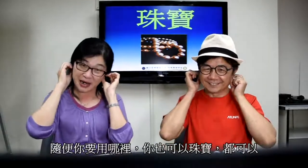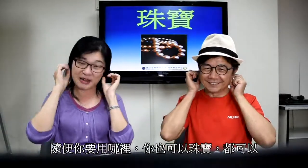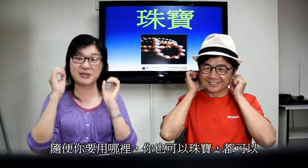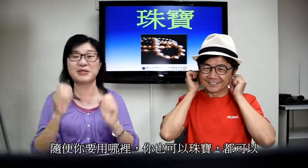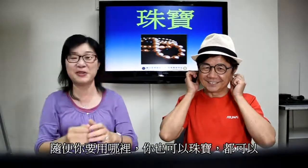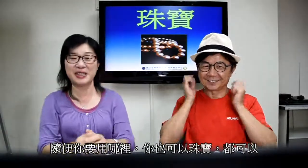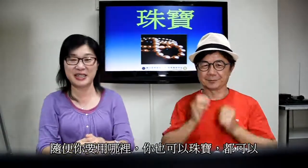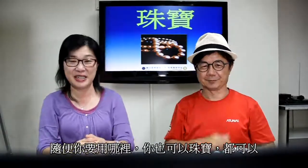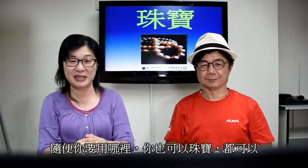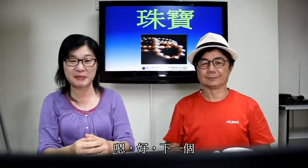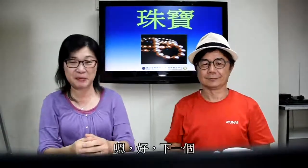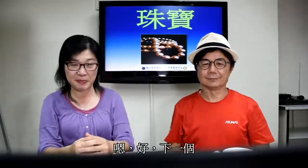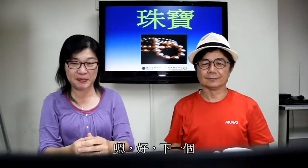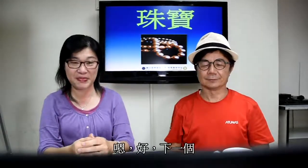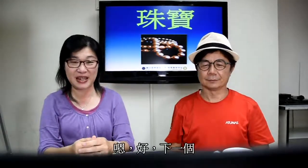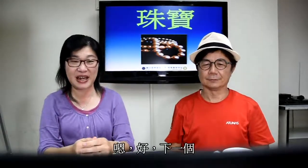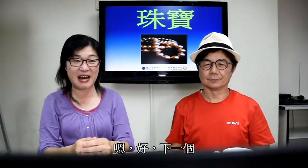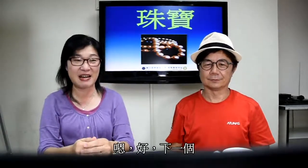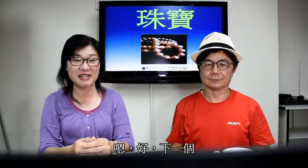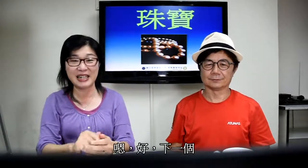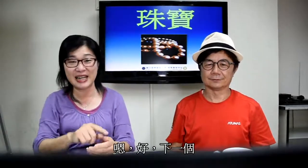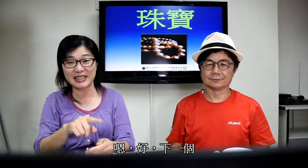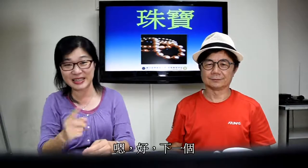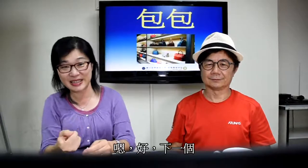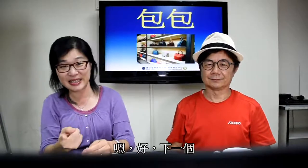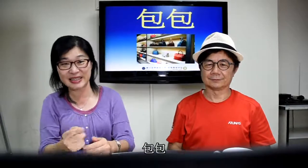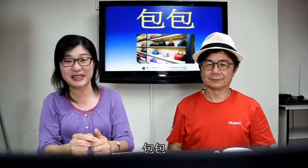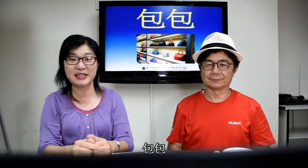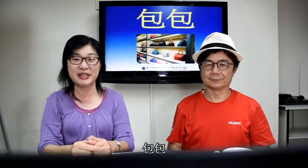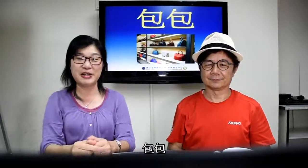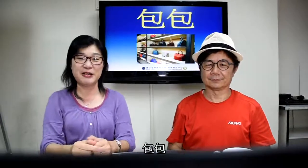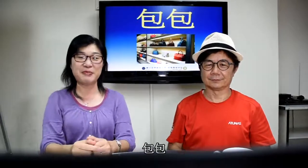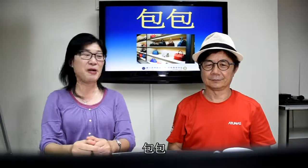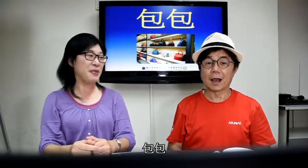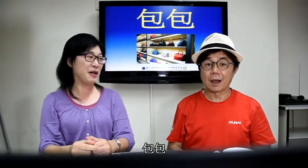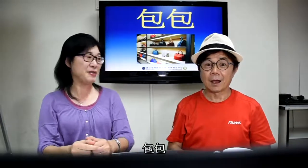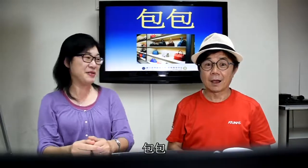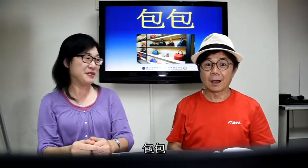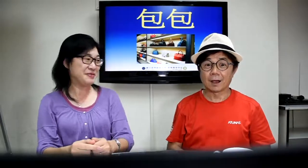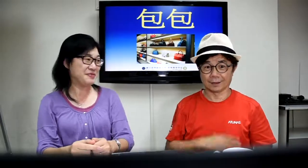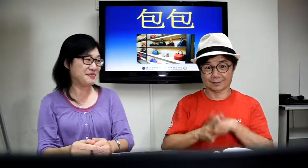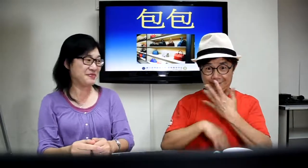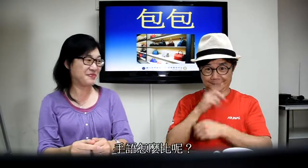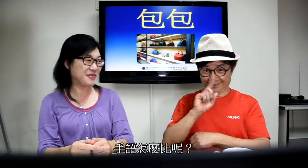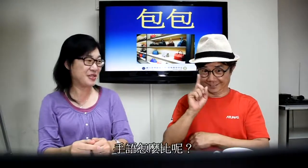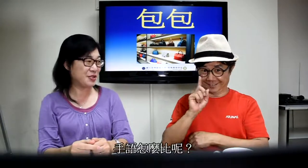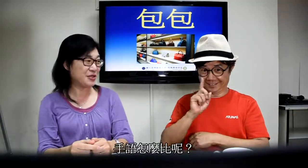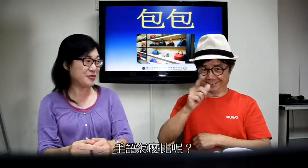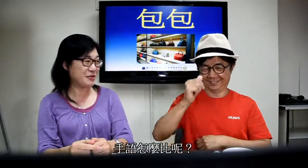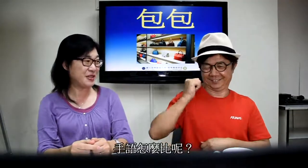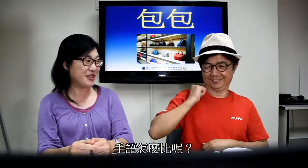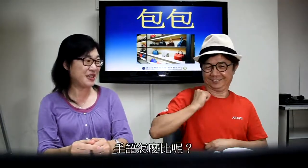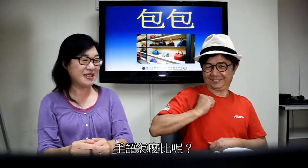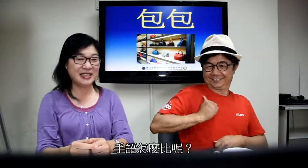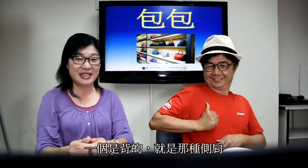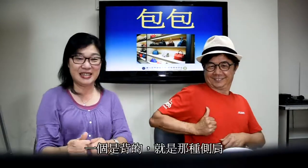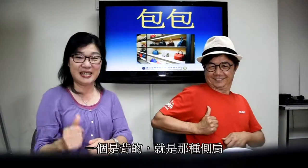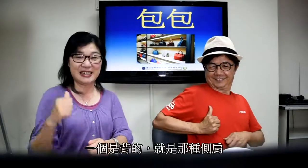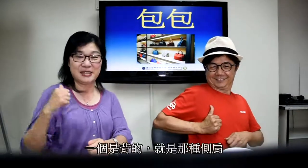宝都可以，嗯。好，下一个包包，手语怎么比呢？一个是背